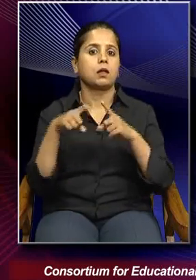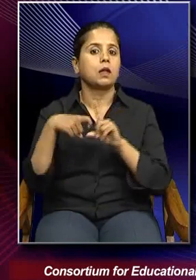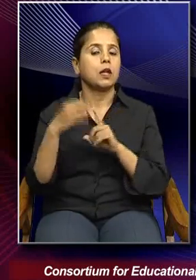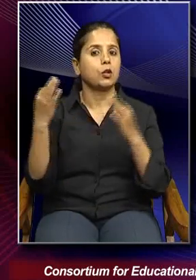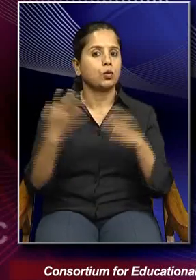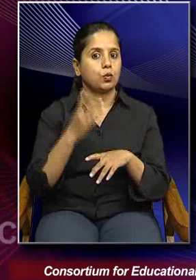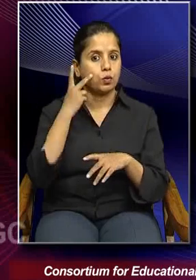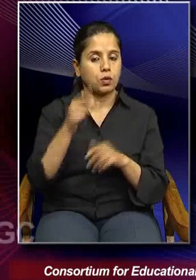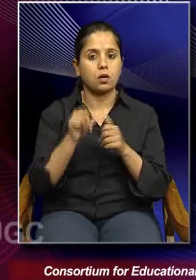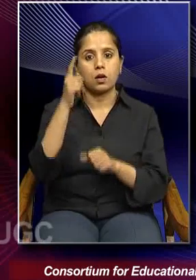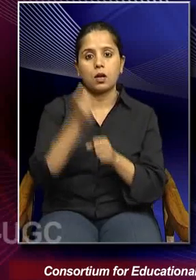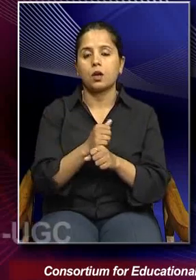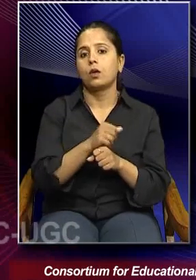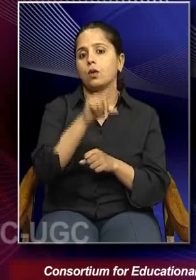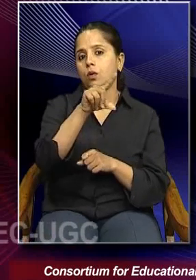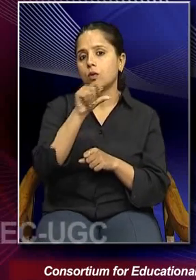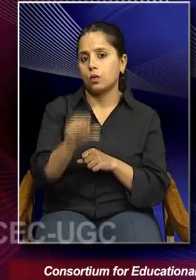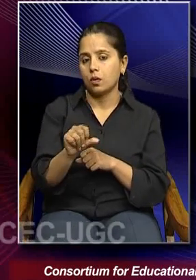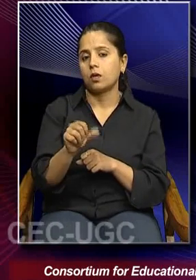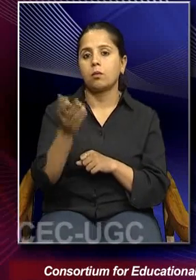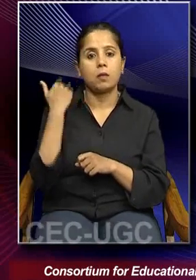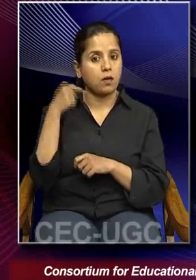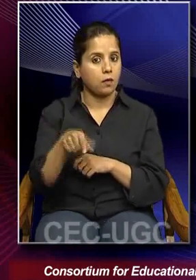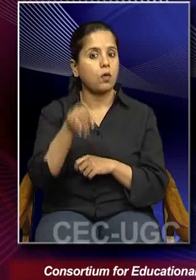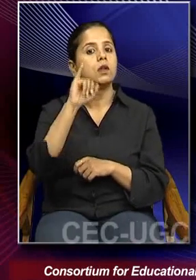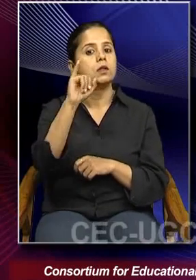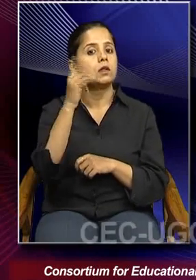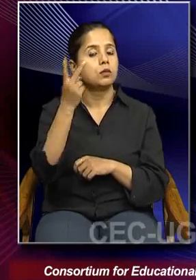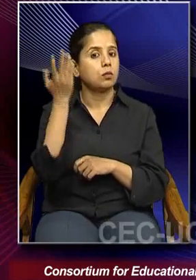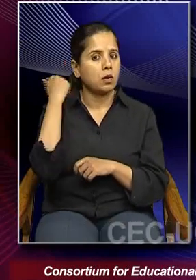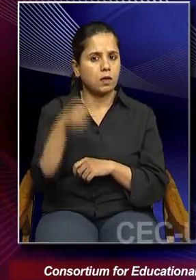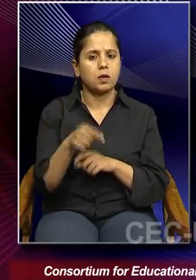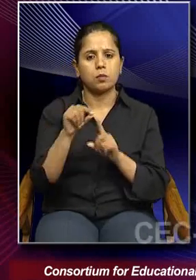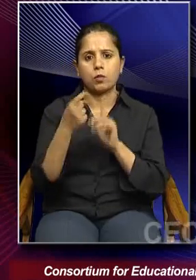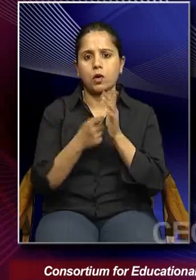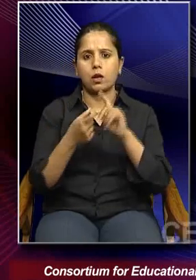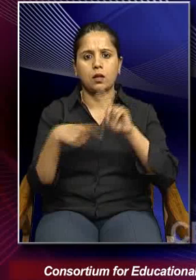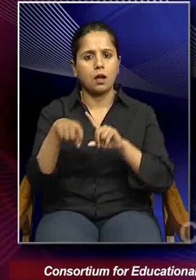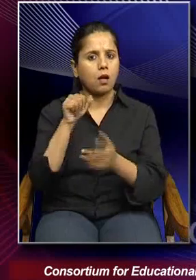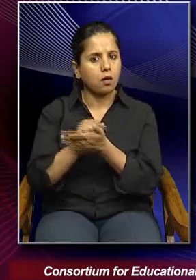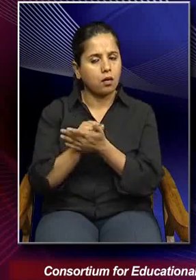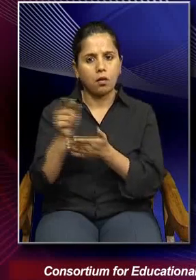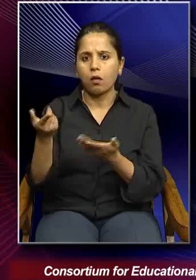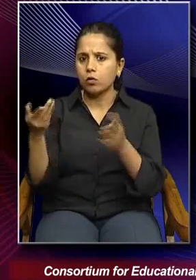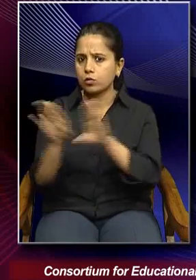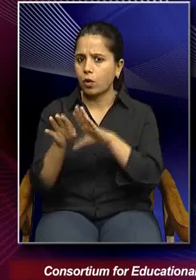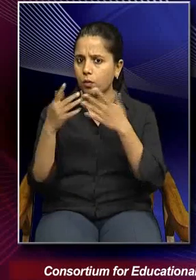अगस्त 1952 ई में प्रतीक का संपादन बैंड हुआ